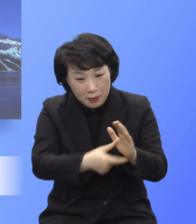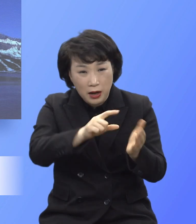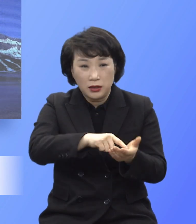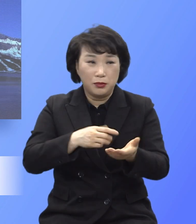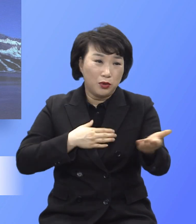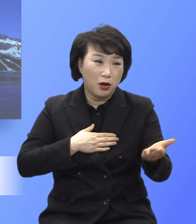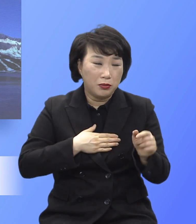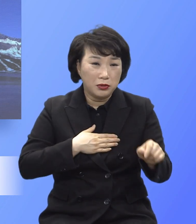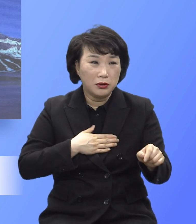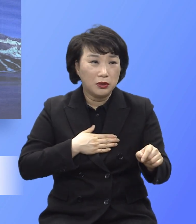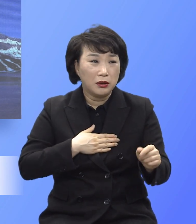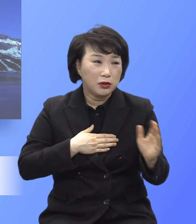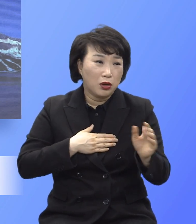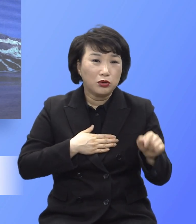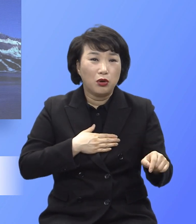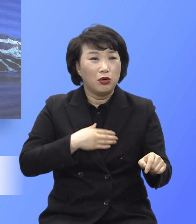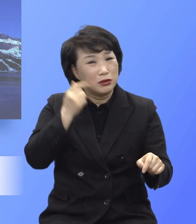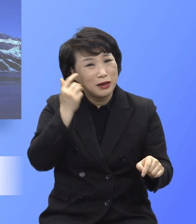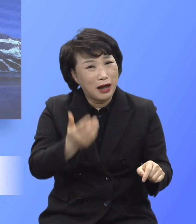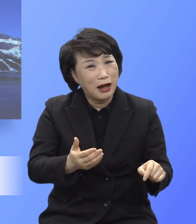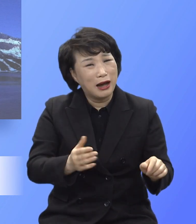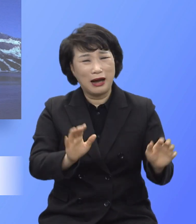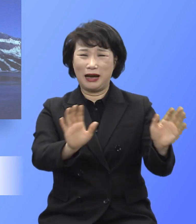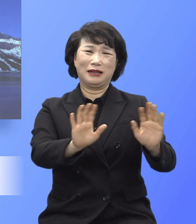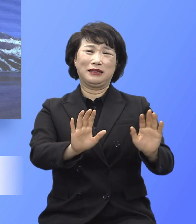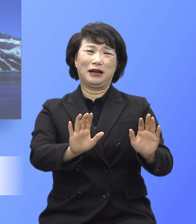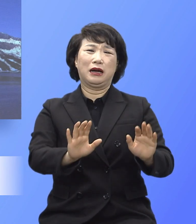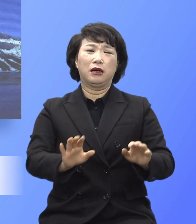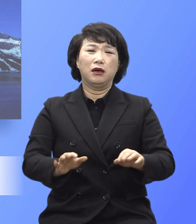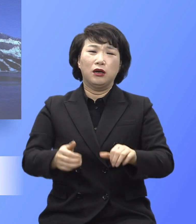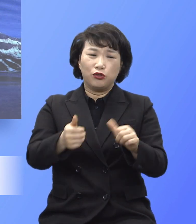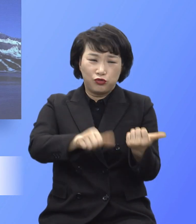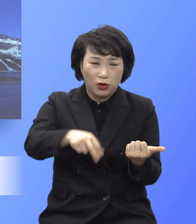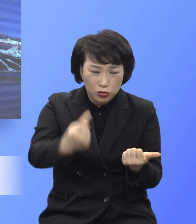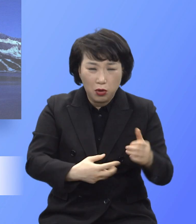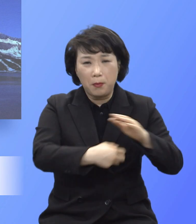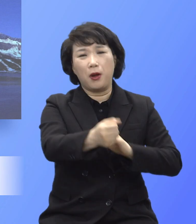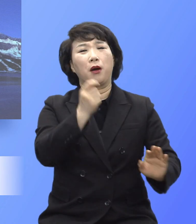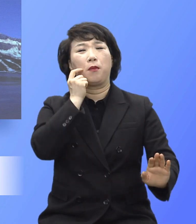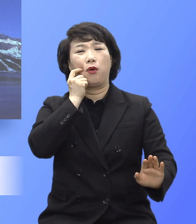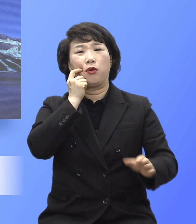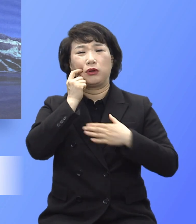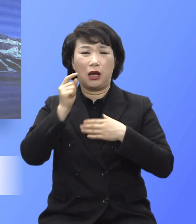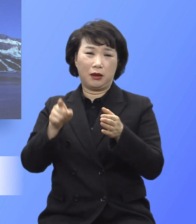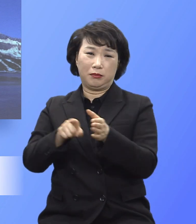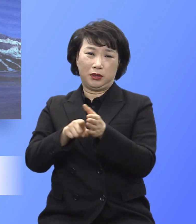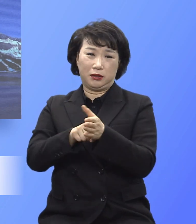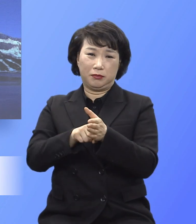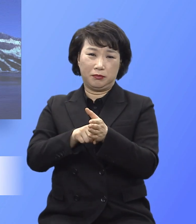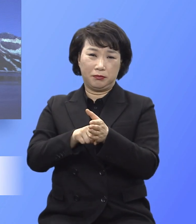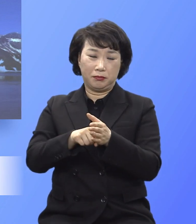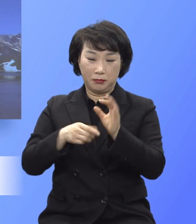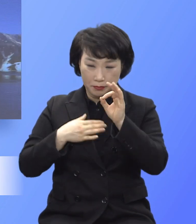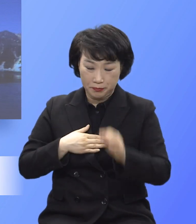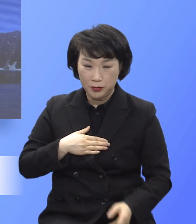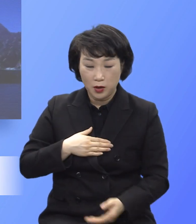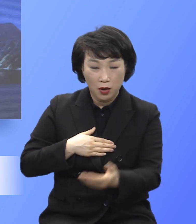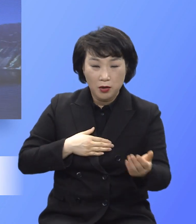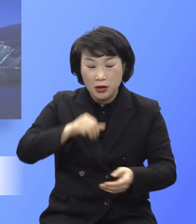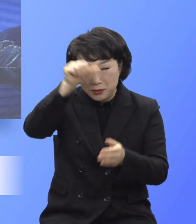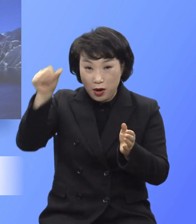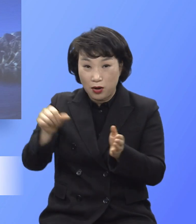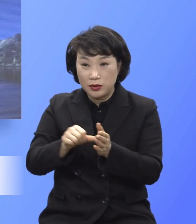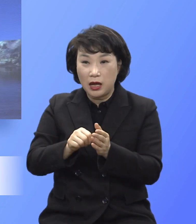만한 그 정도의 가치냐? 아니 죽어도 빼앗길 수 없는 것이 믿음. 내